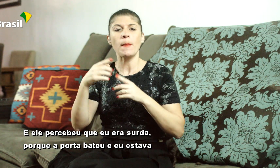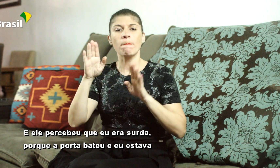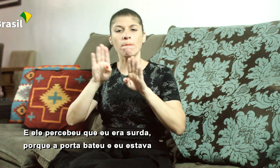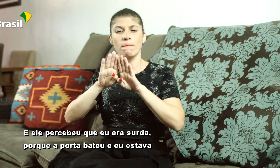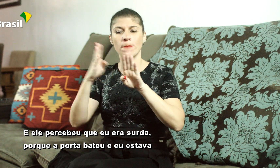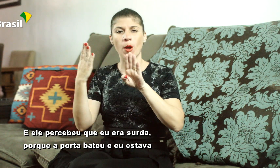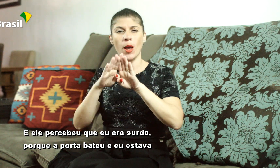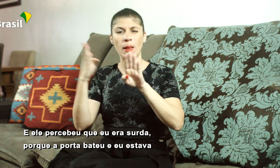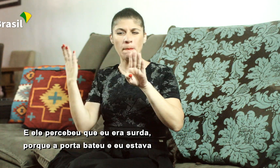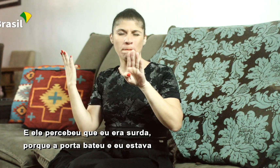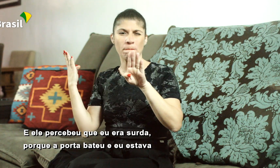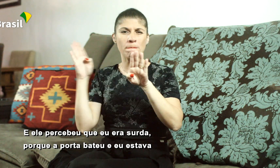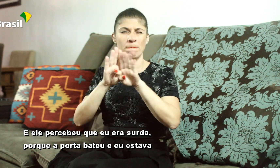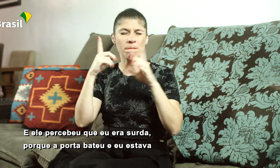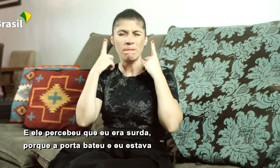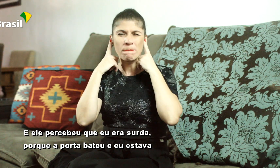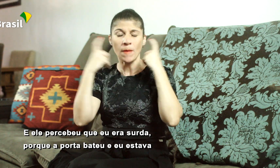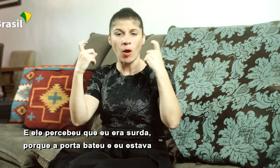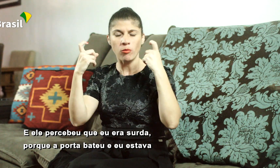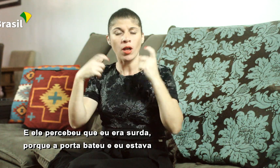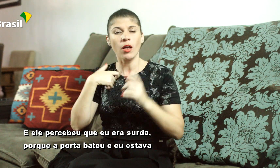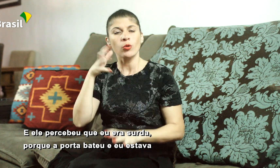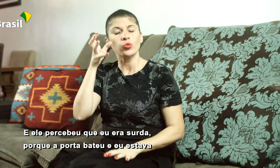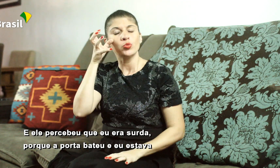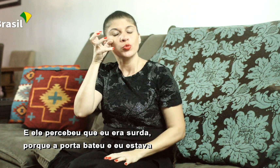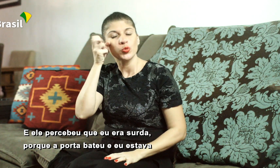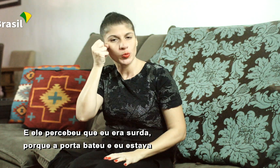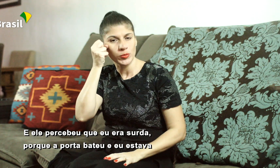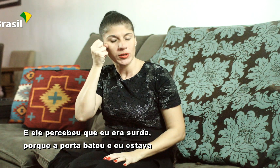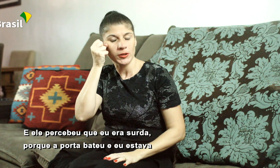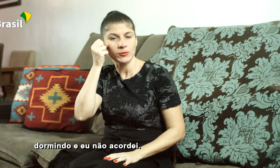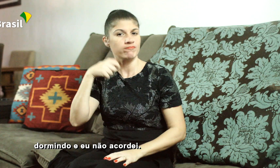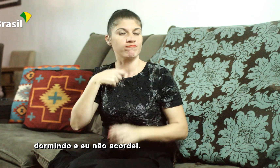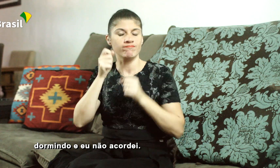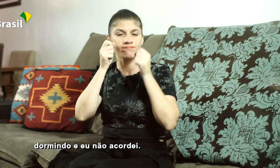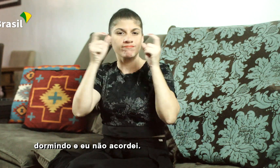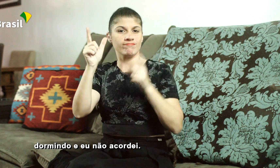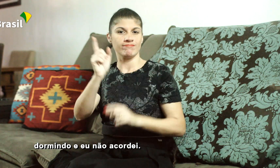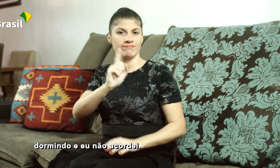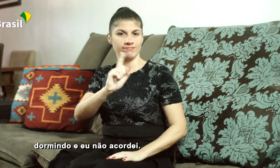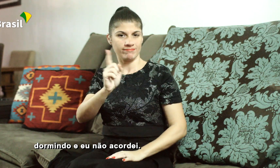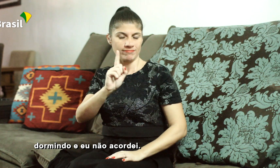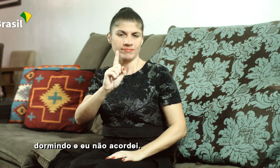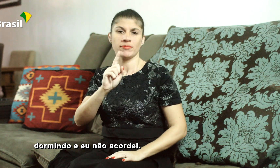surda, porque a porta bateu, e eu estava dormindo, e eu não acordei.